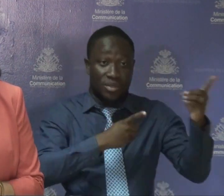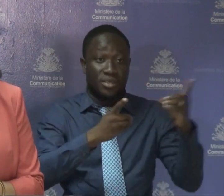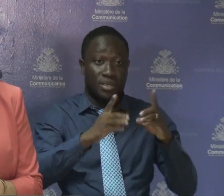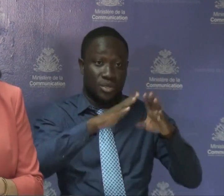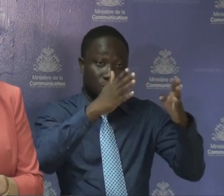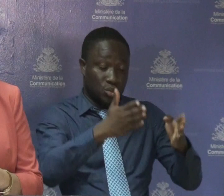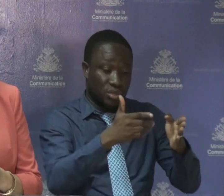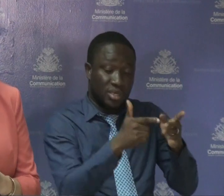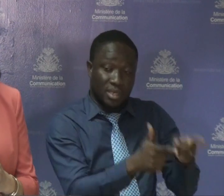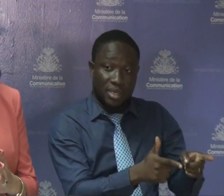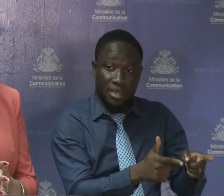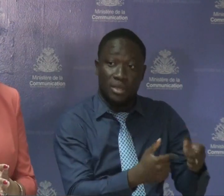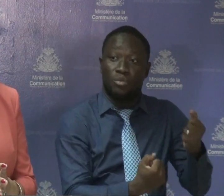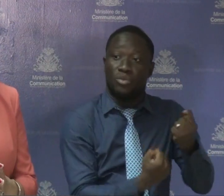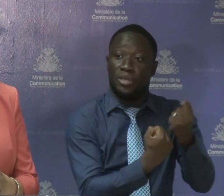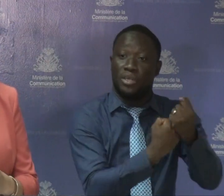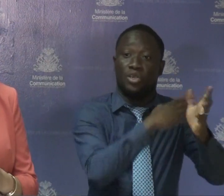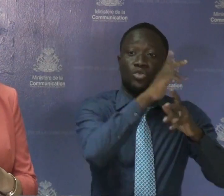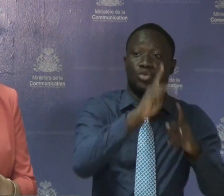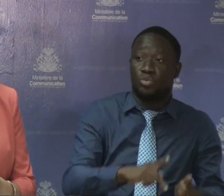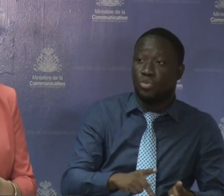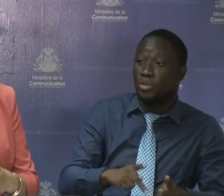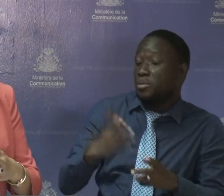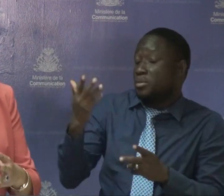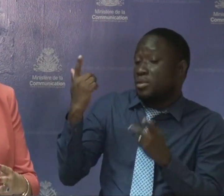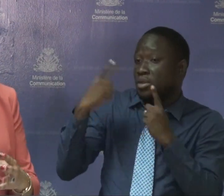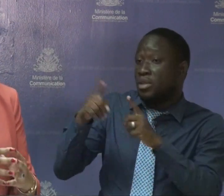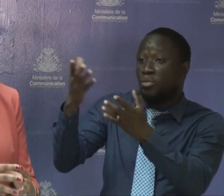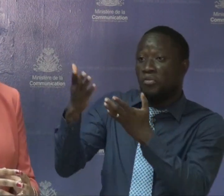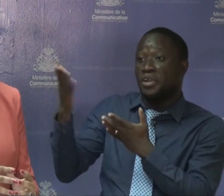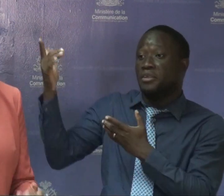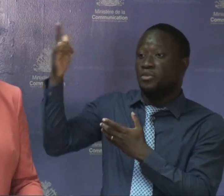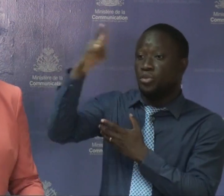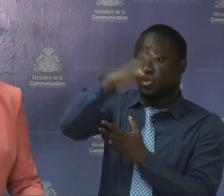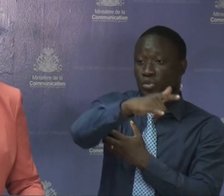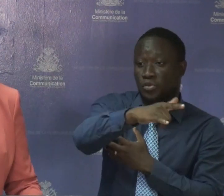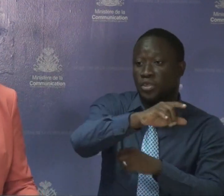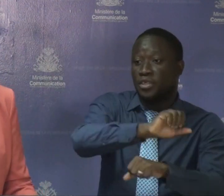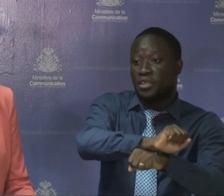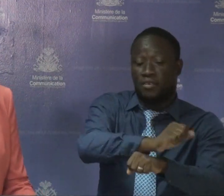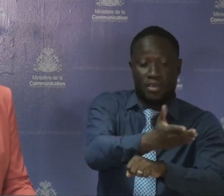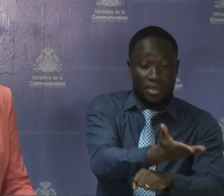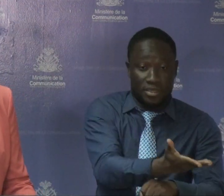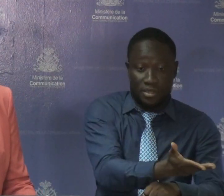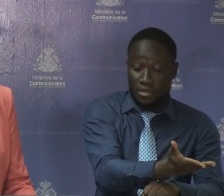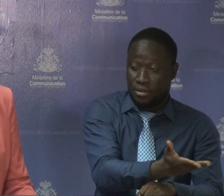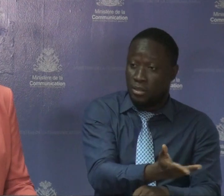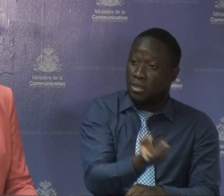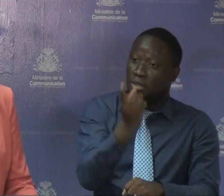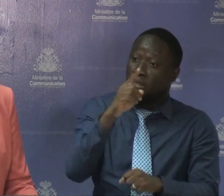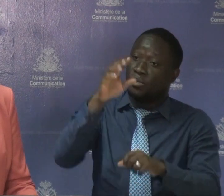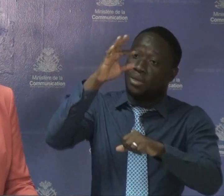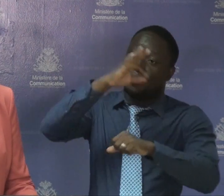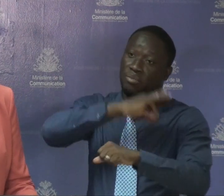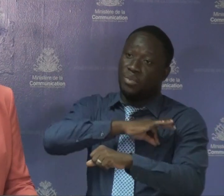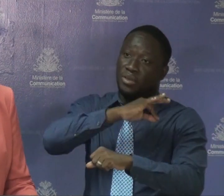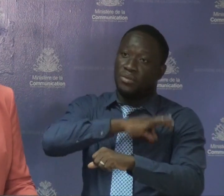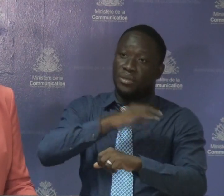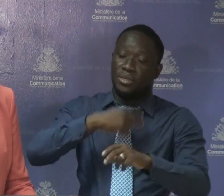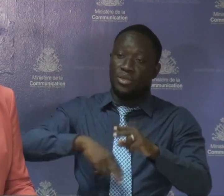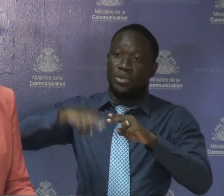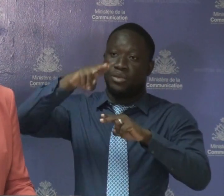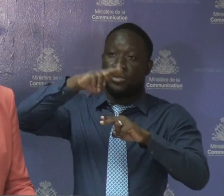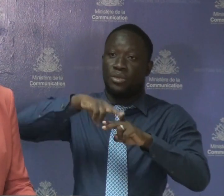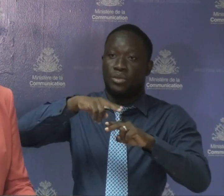des investissements li accompagner tout le monde qui au même tavlé investi. Donc ça nous fait pour nous capable bénéficier des avantages législatifs,